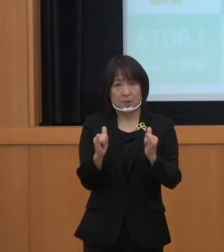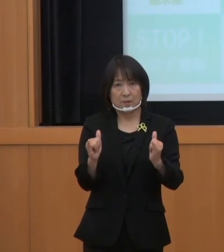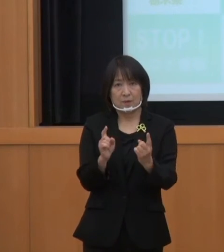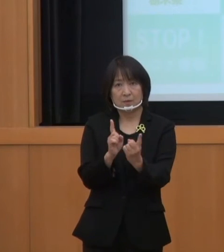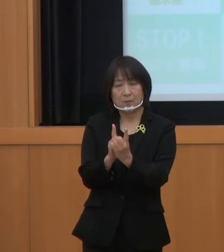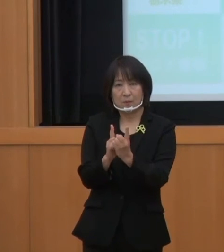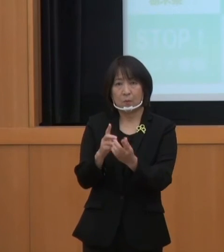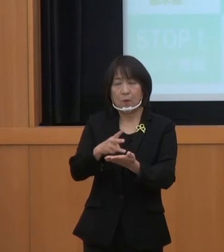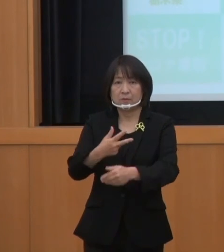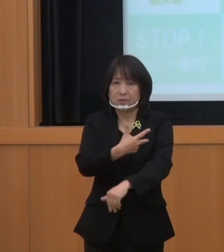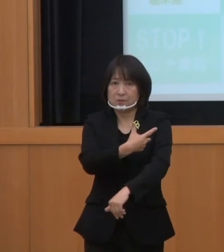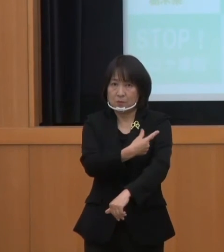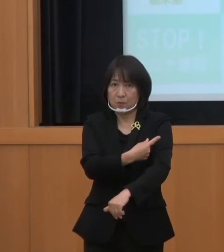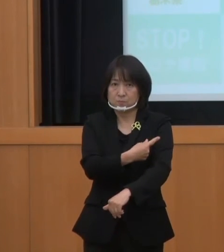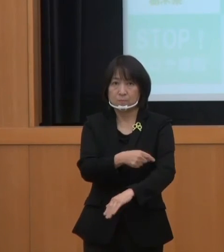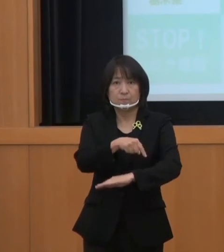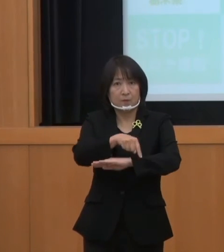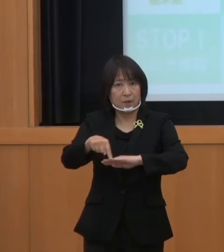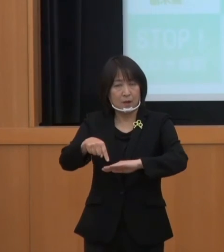チン接種を